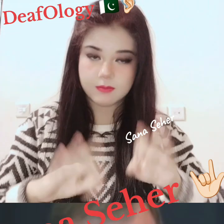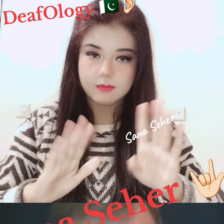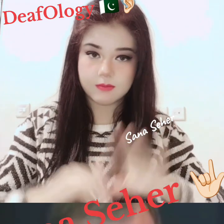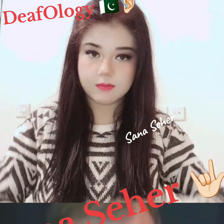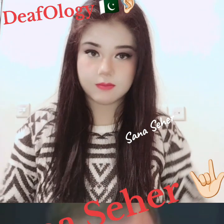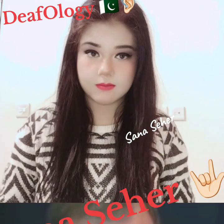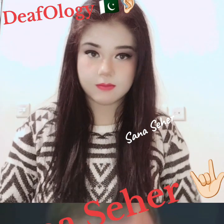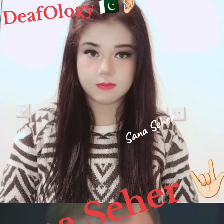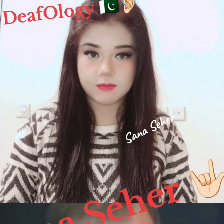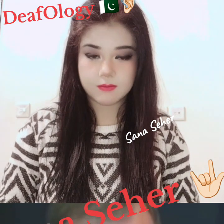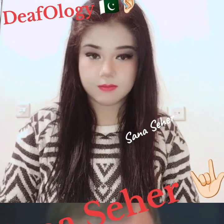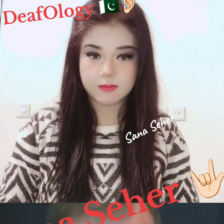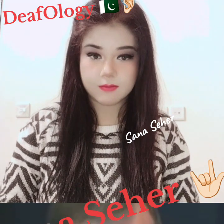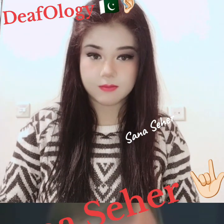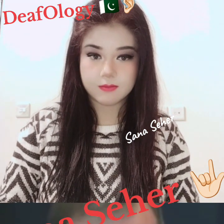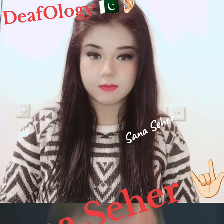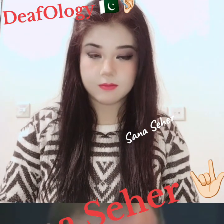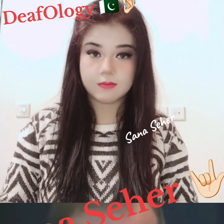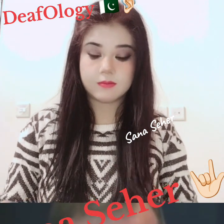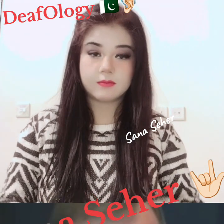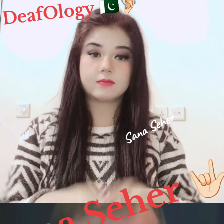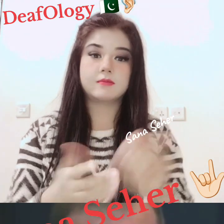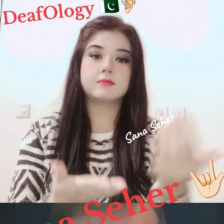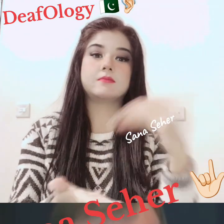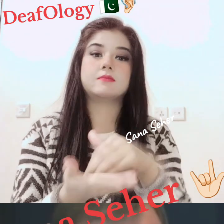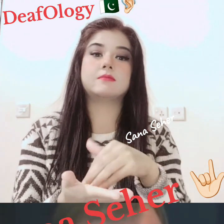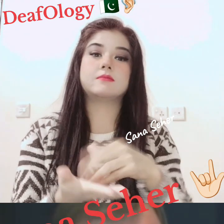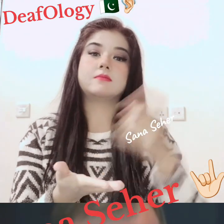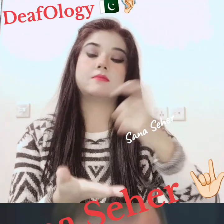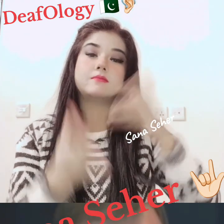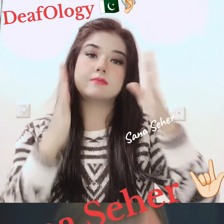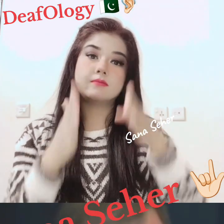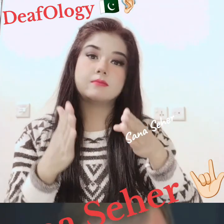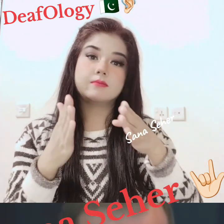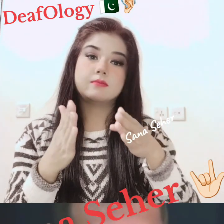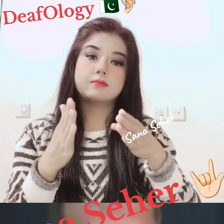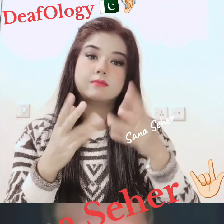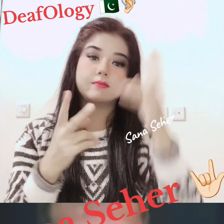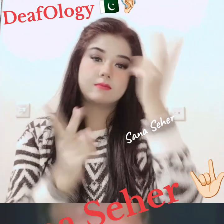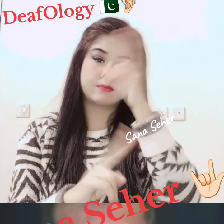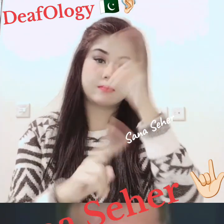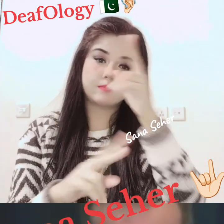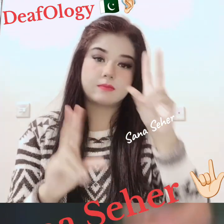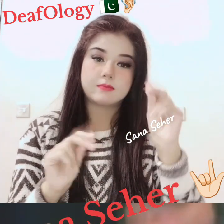and it will come to its logical and just conclusion.